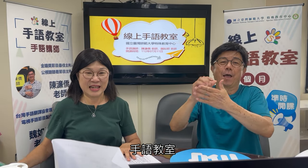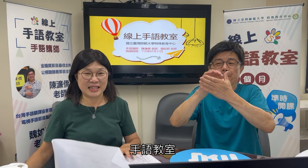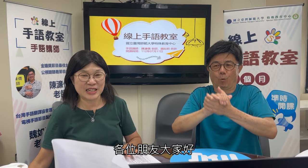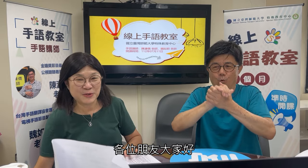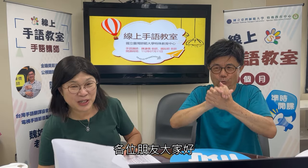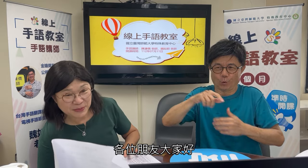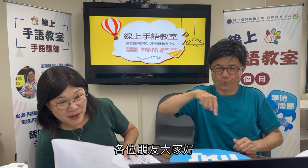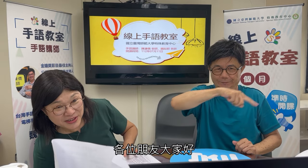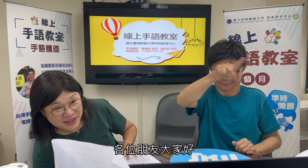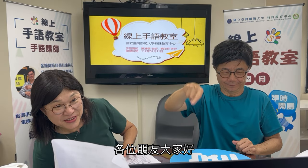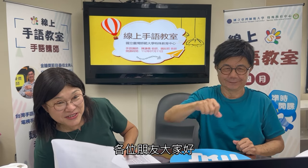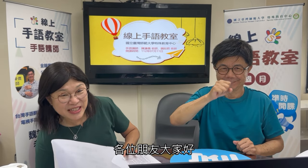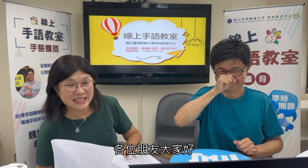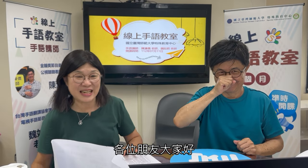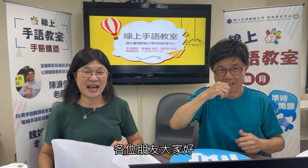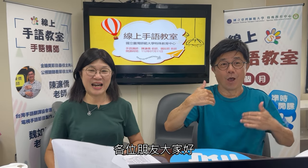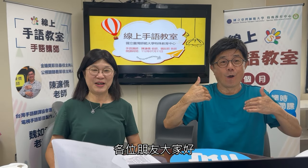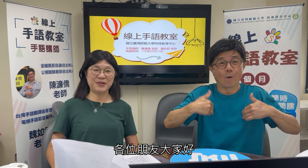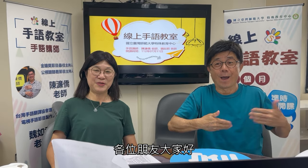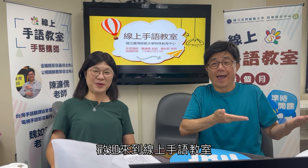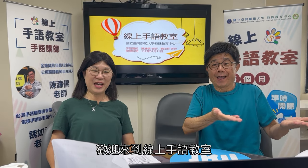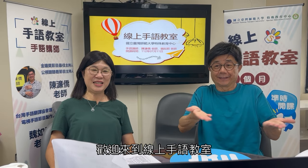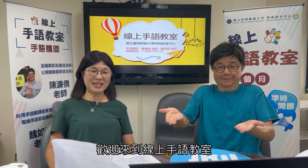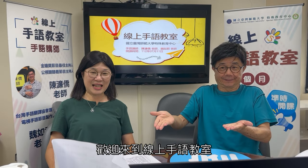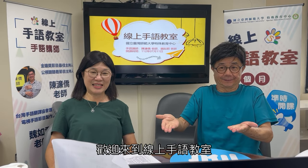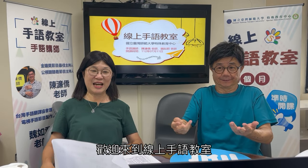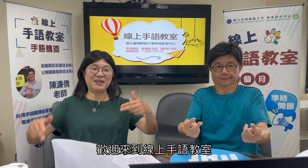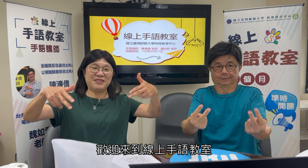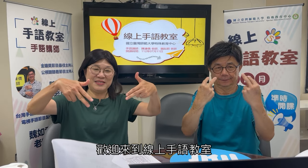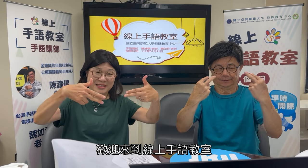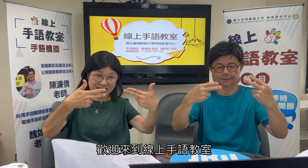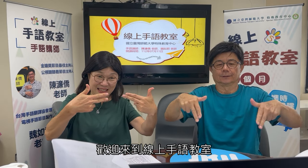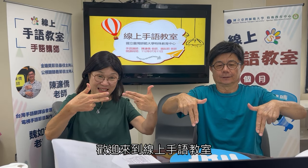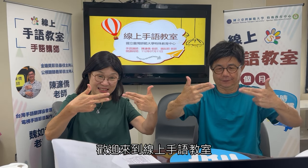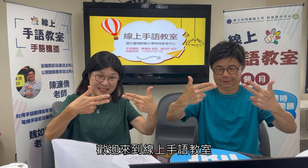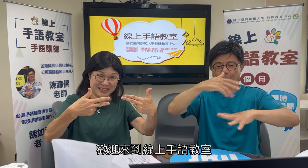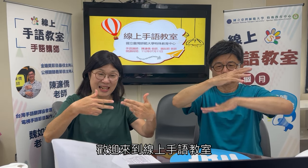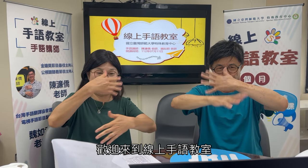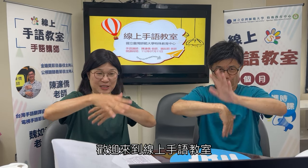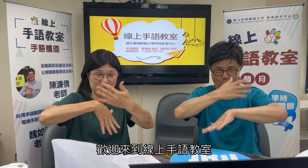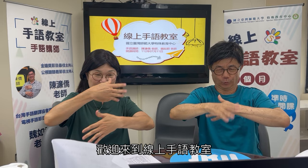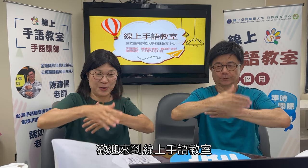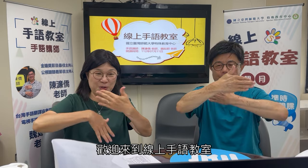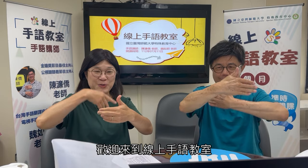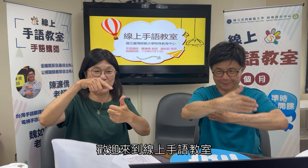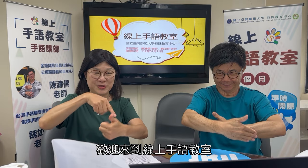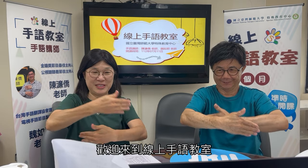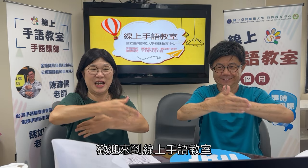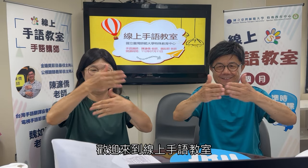各位朋友大家好，欢迎来到线上手语教